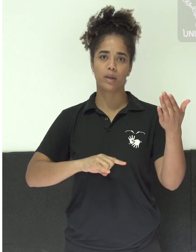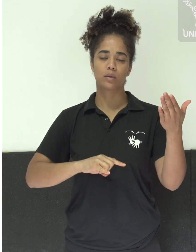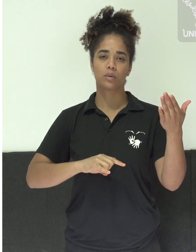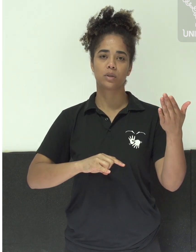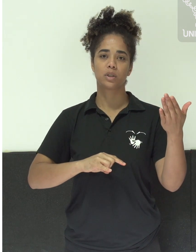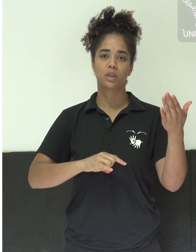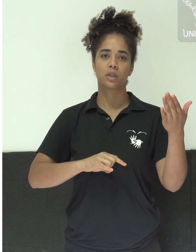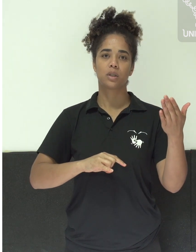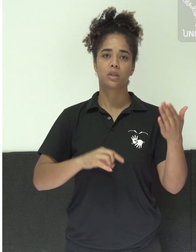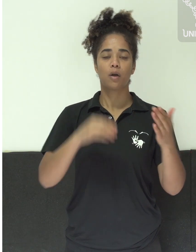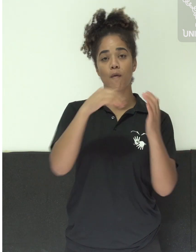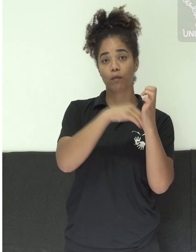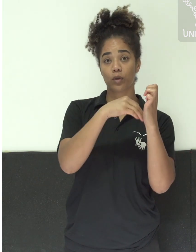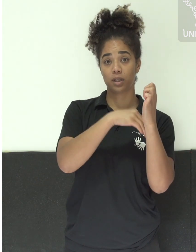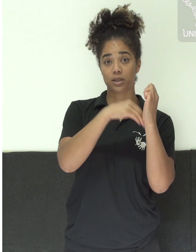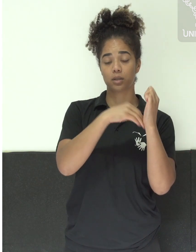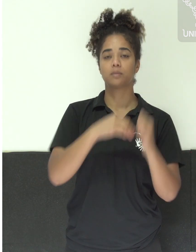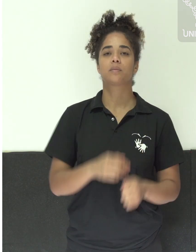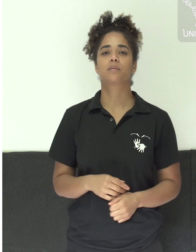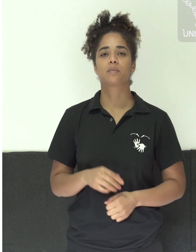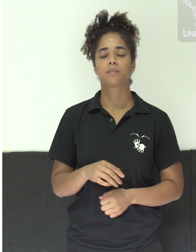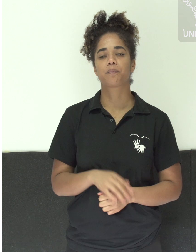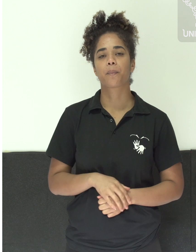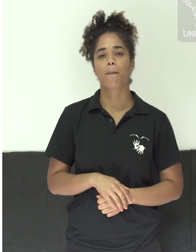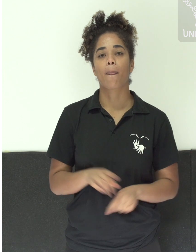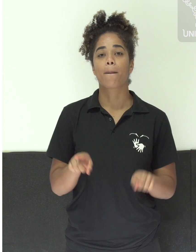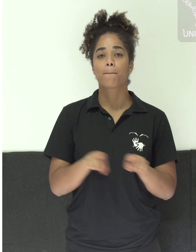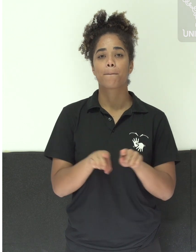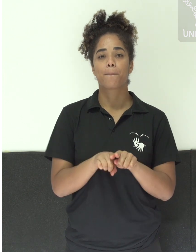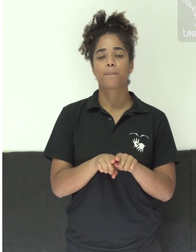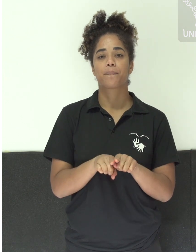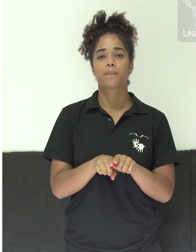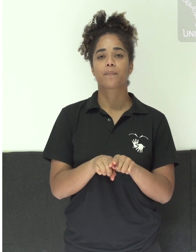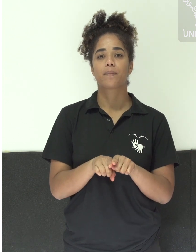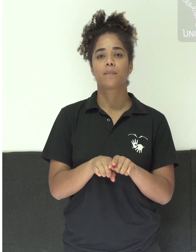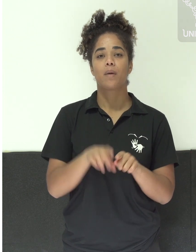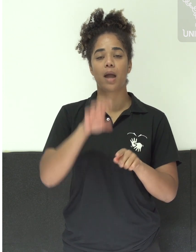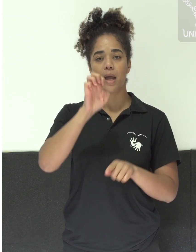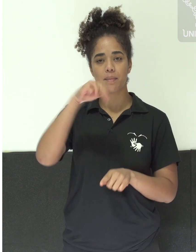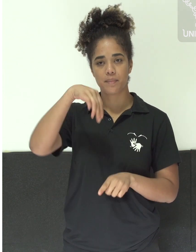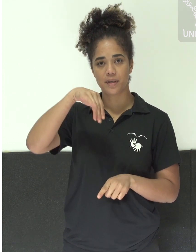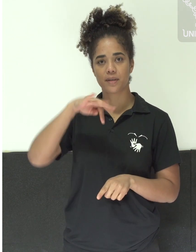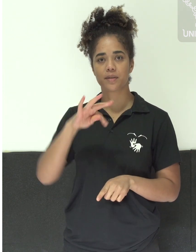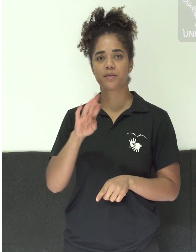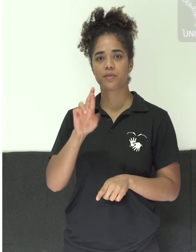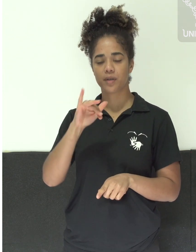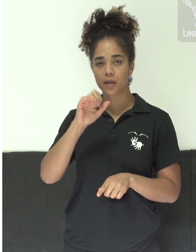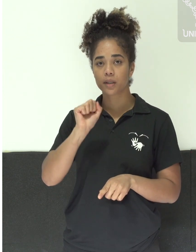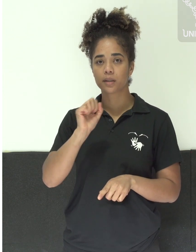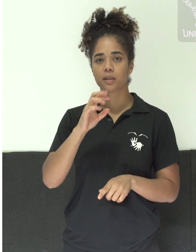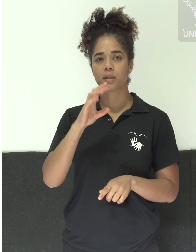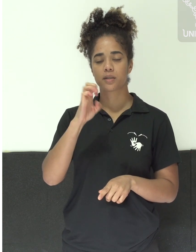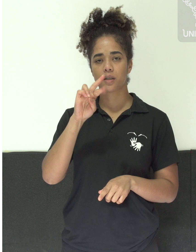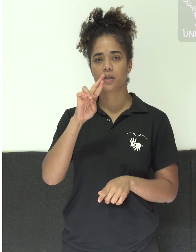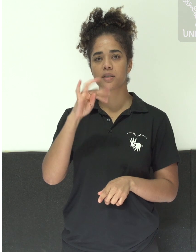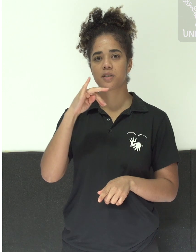de 18 anos. Emitir certidão. Clique aqui. Para acessar